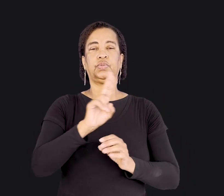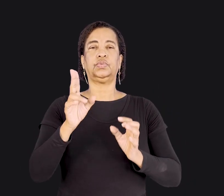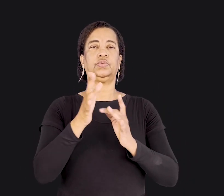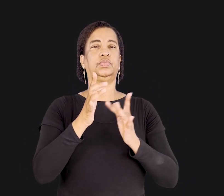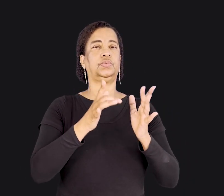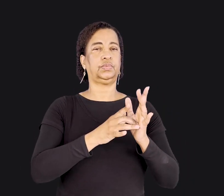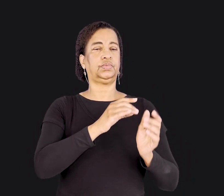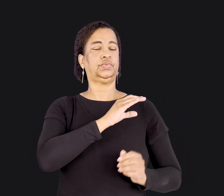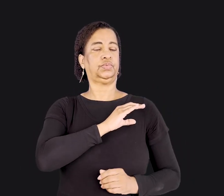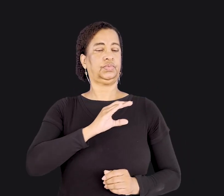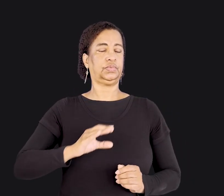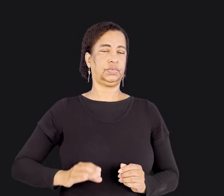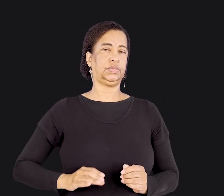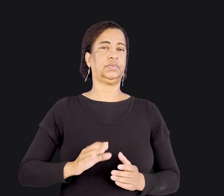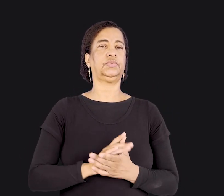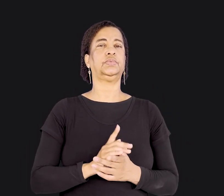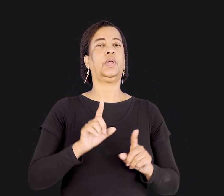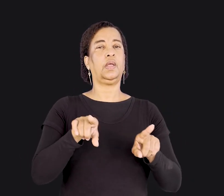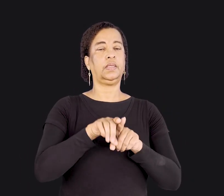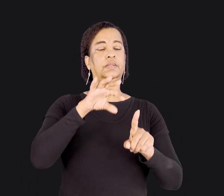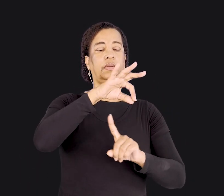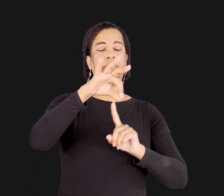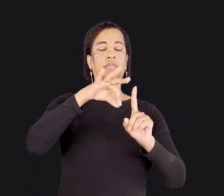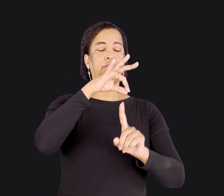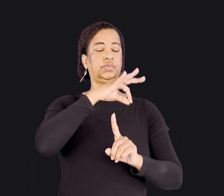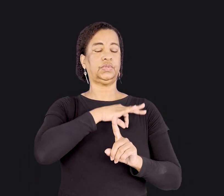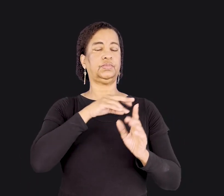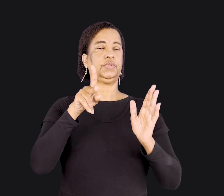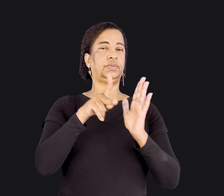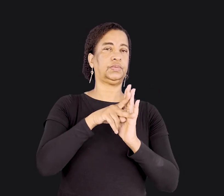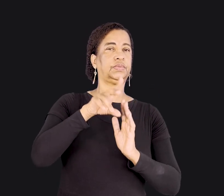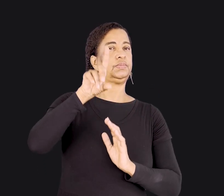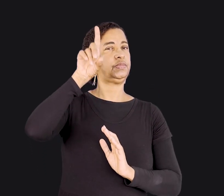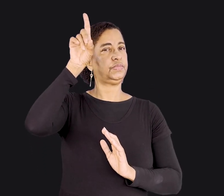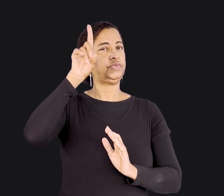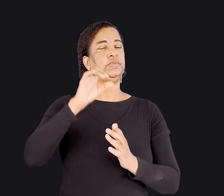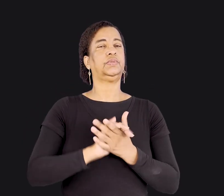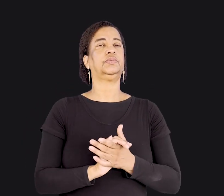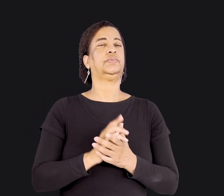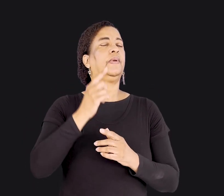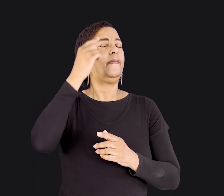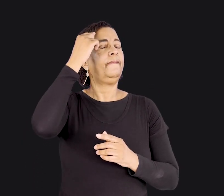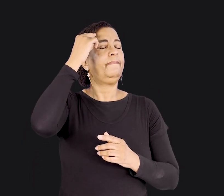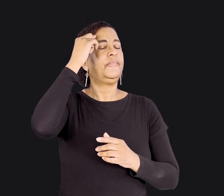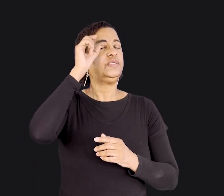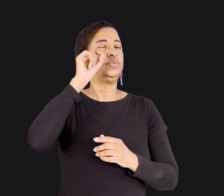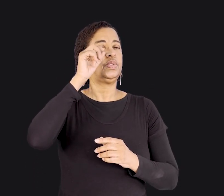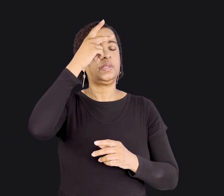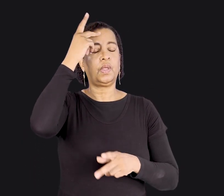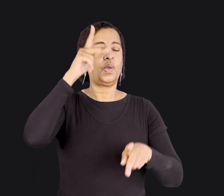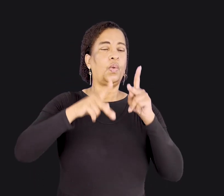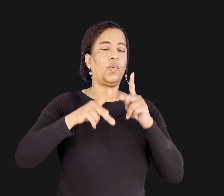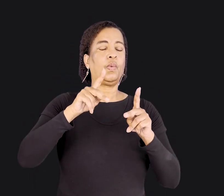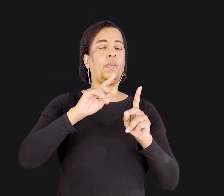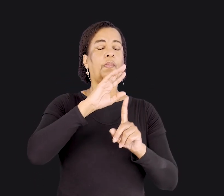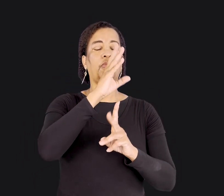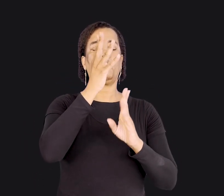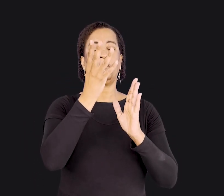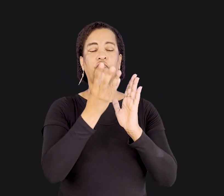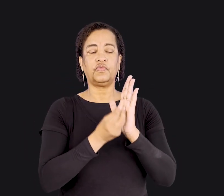Senhor Jesus Cristo e no Espírito de nosso Deus. Imaginem o que o povo da igreja de Corinto fazia antes